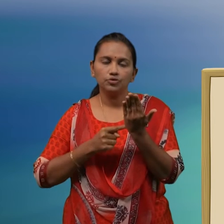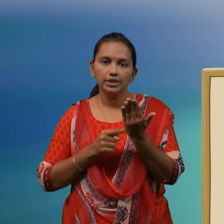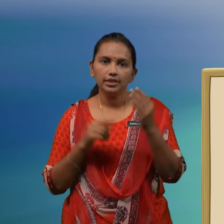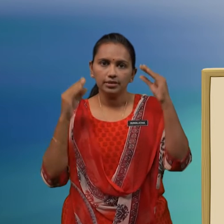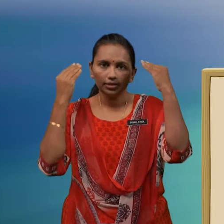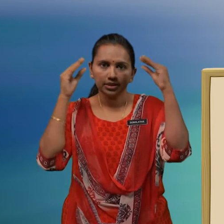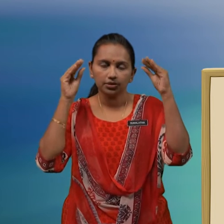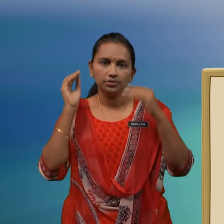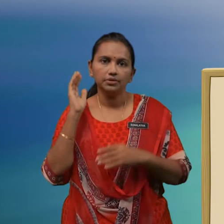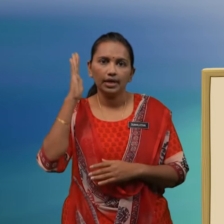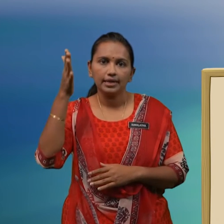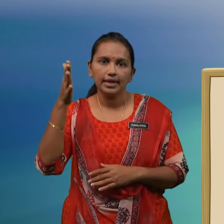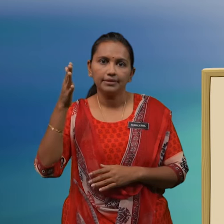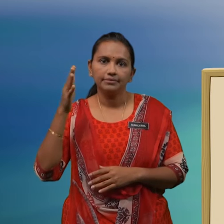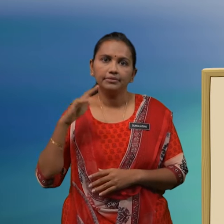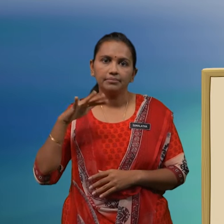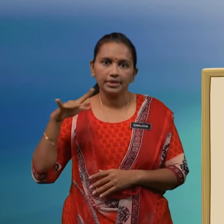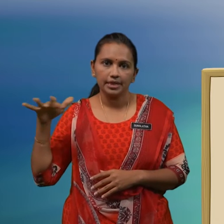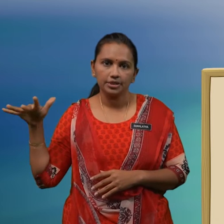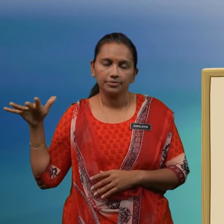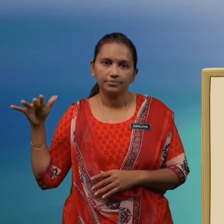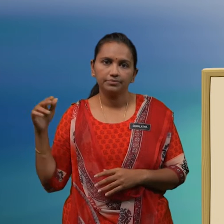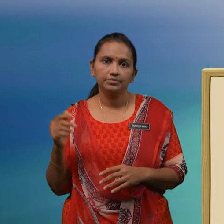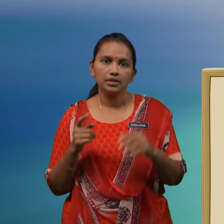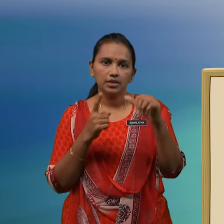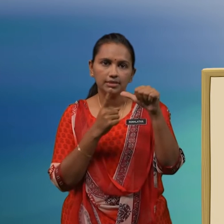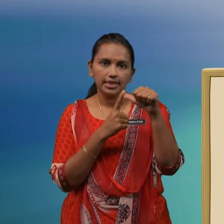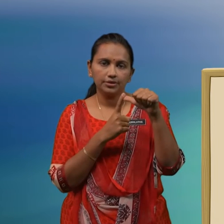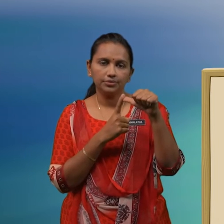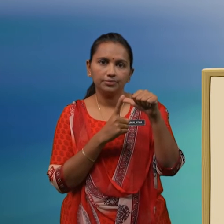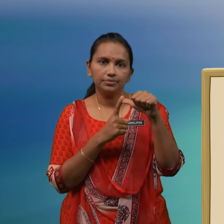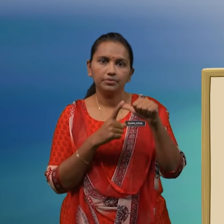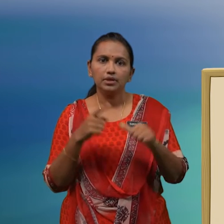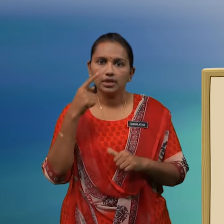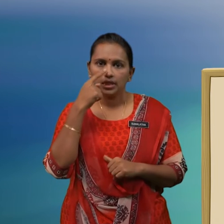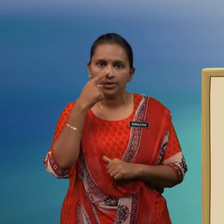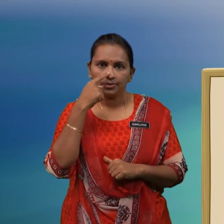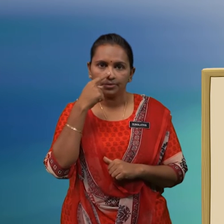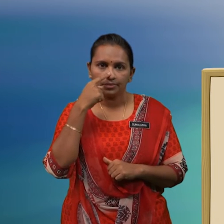semula cikgu akan mengeja. Satu, hidung.